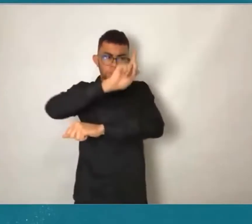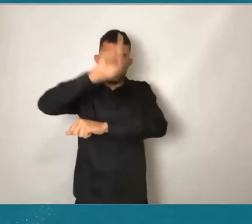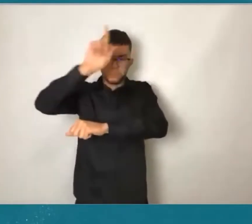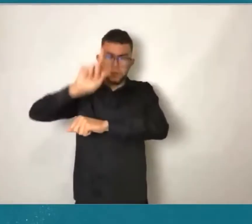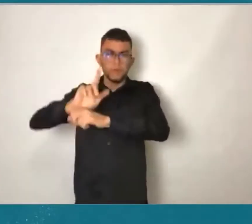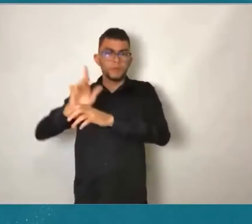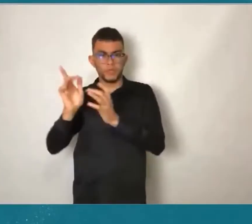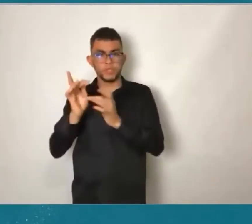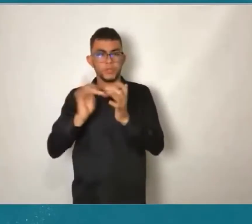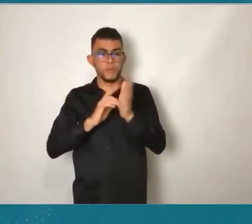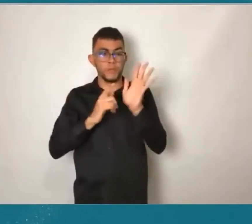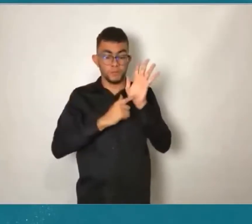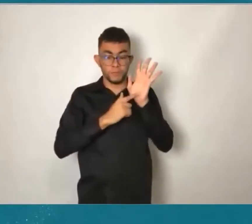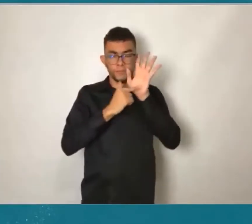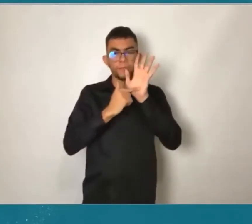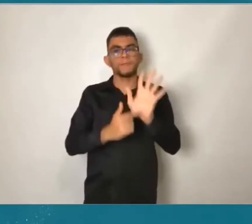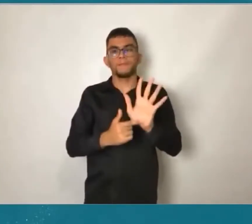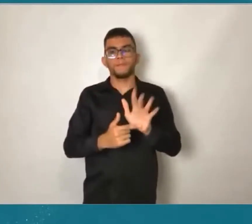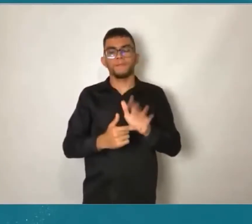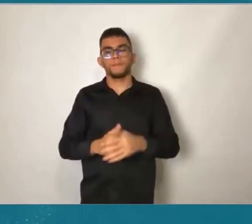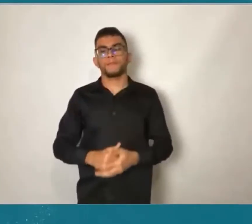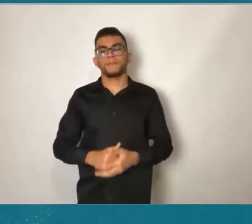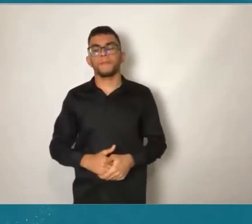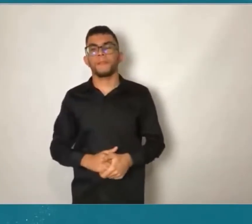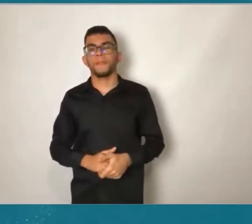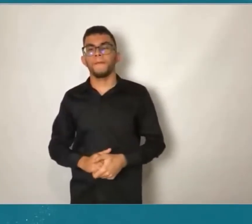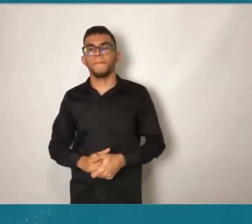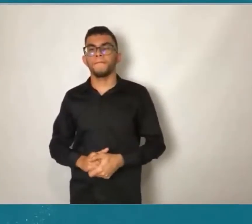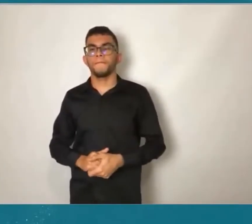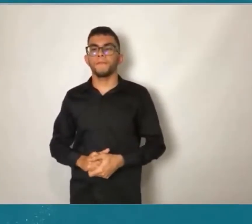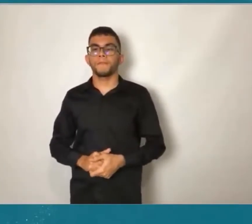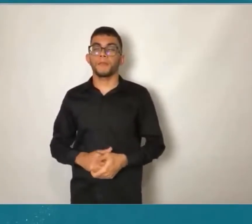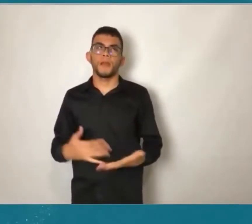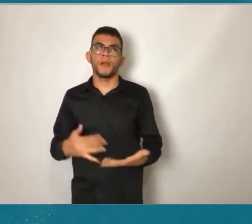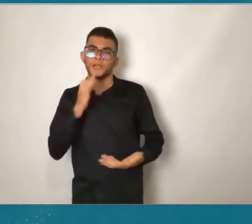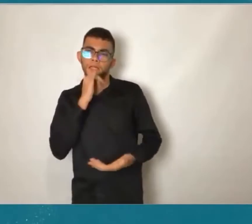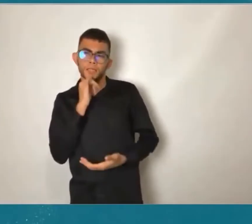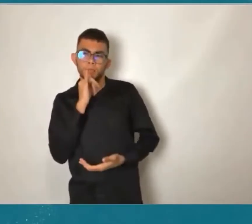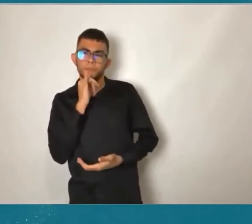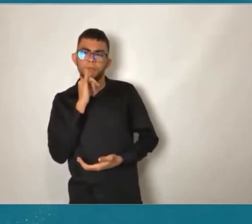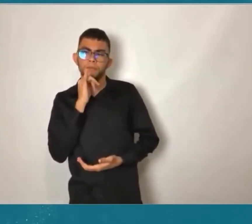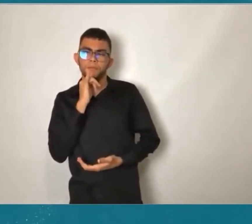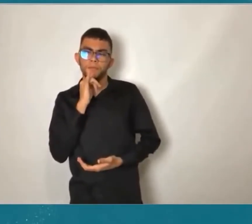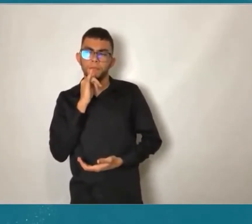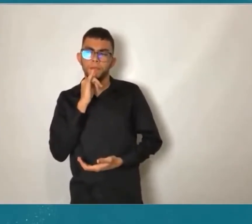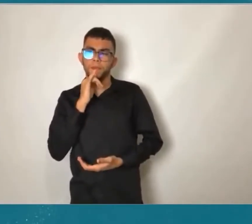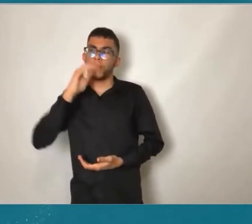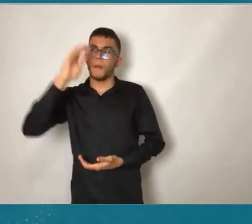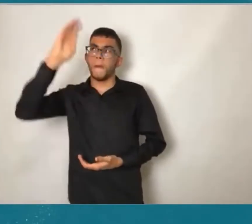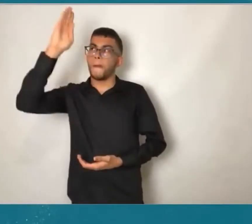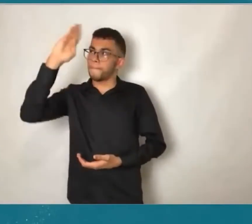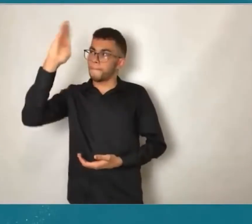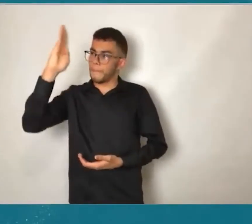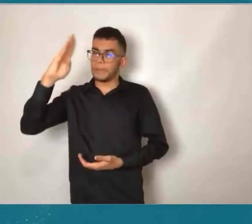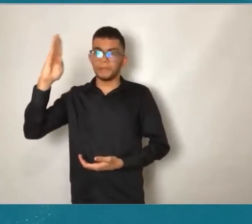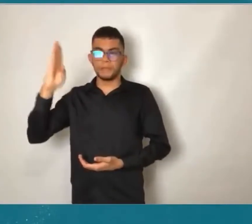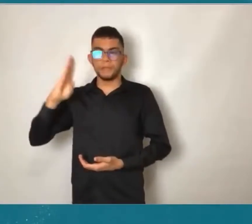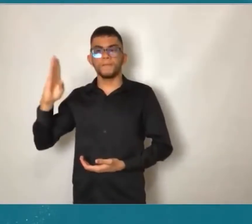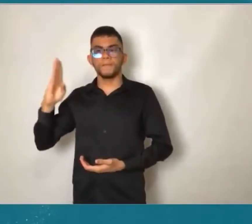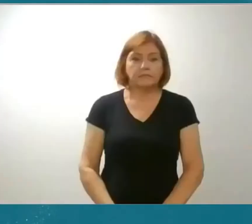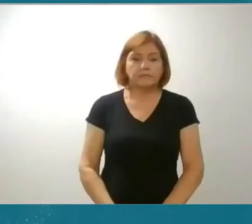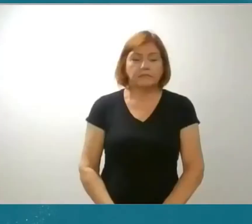participo da vida da igreja, eu prego o evangelho, eu cuido das pessoas. Irmãos, não basta apenas essa virada, porque se você